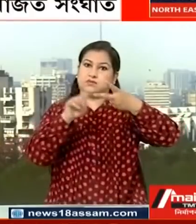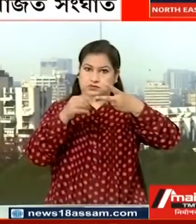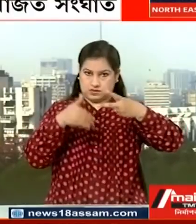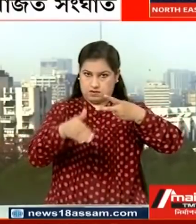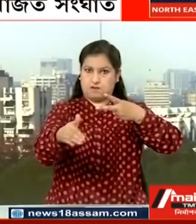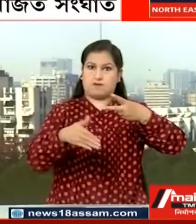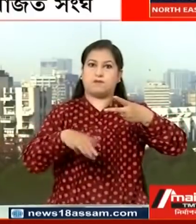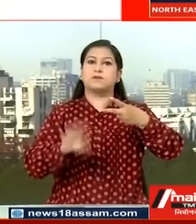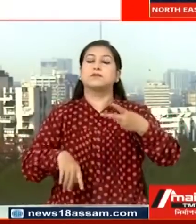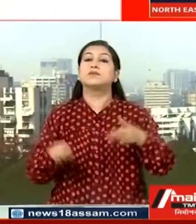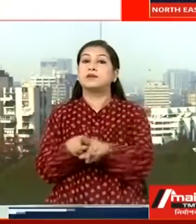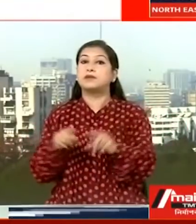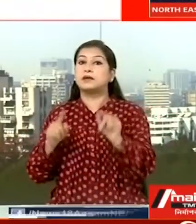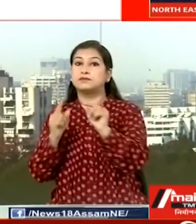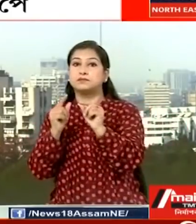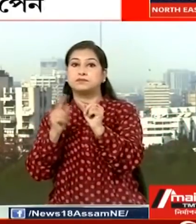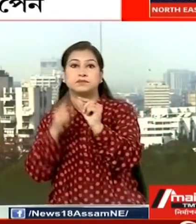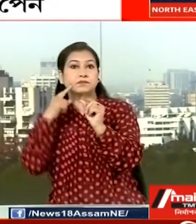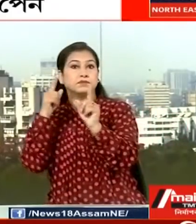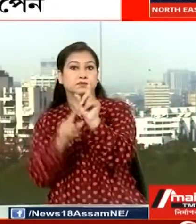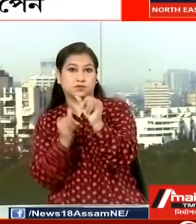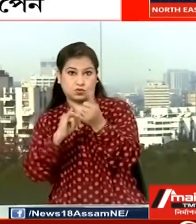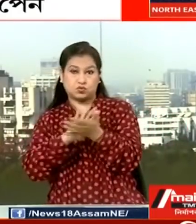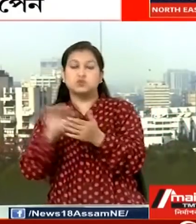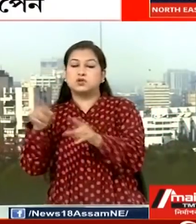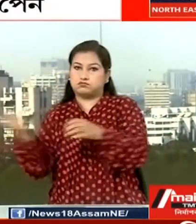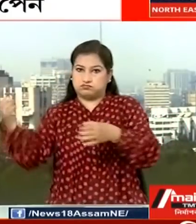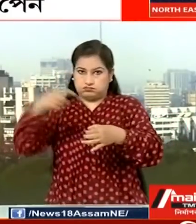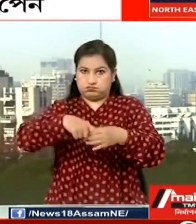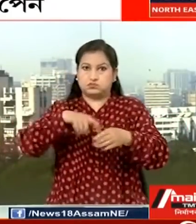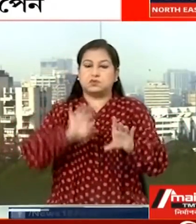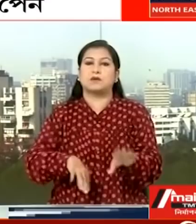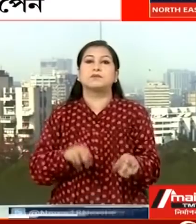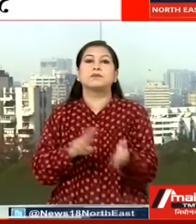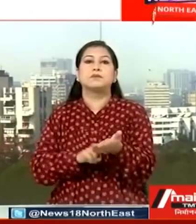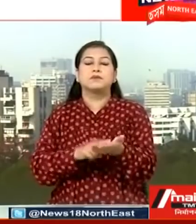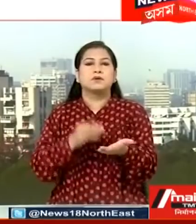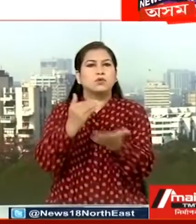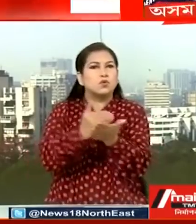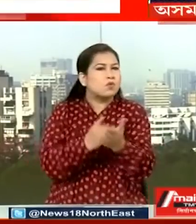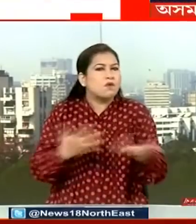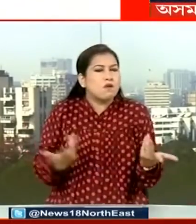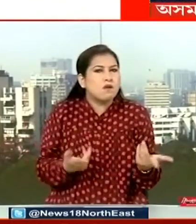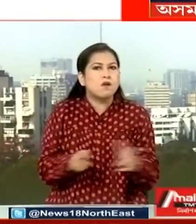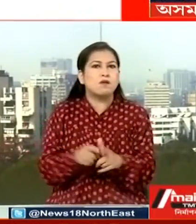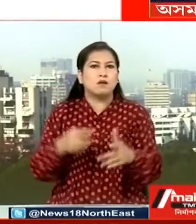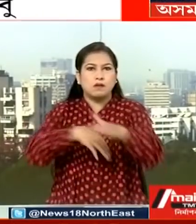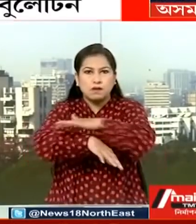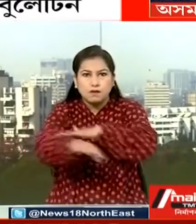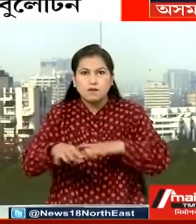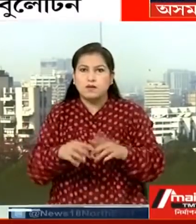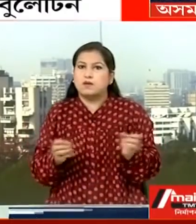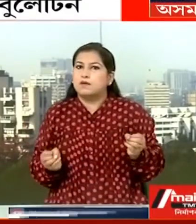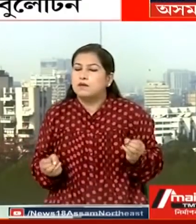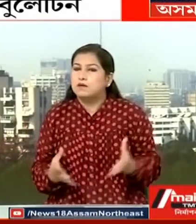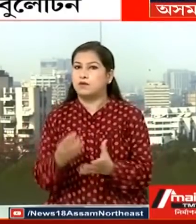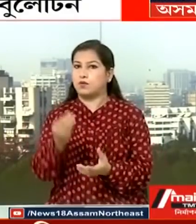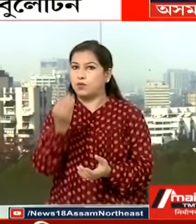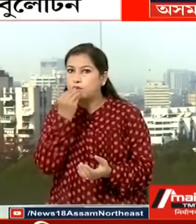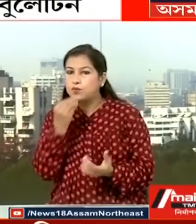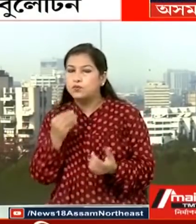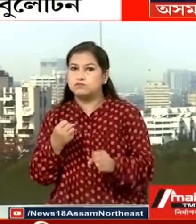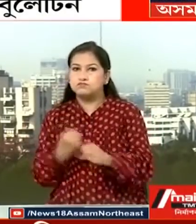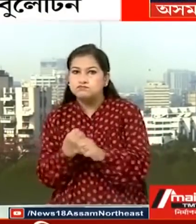इस कार्यक्रम में उपस्थित रहने वाले हैं। नीतिगत समर्थन, सुगम नियमन, इंक्यूबेशन केंद्र, शुरुआती वित्त पोषण